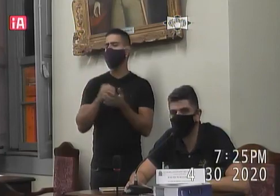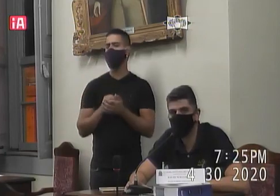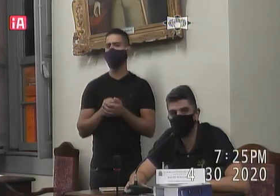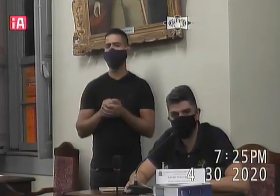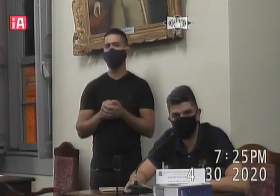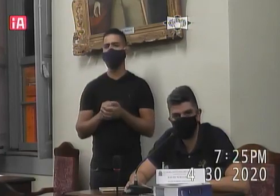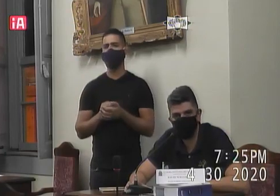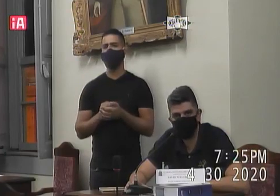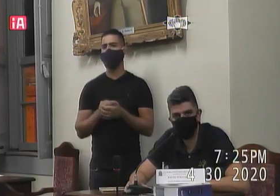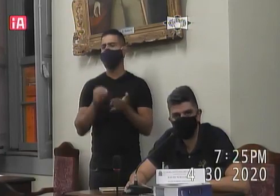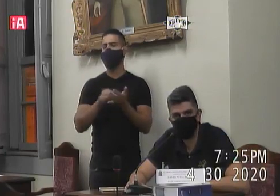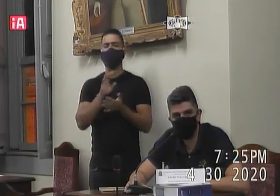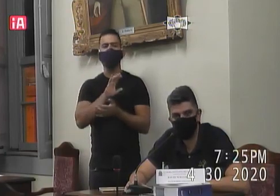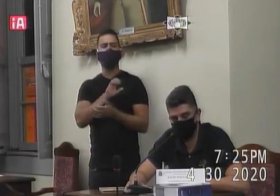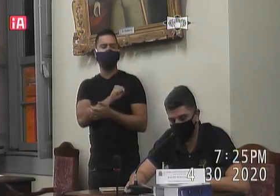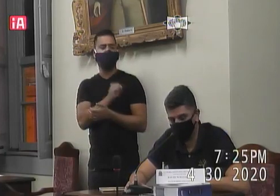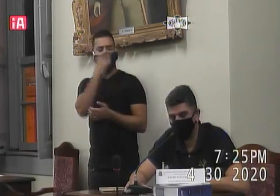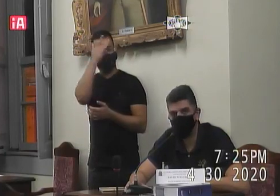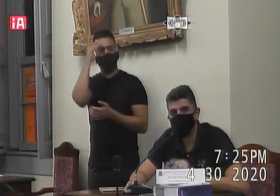do ser humano.